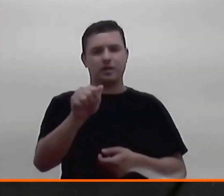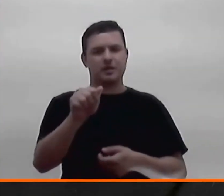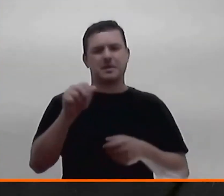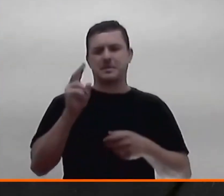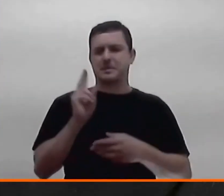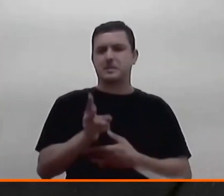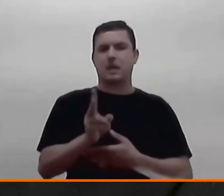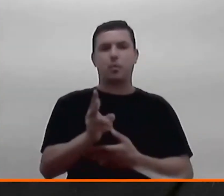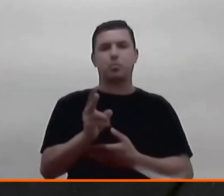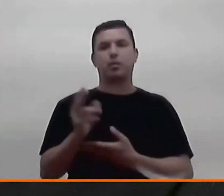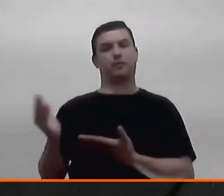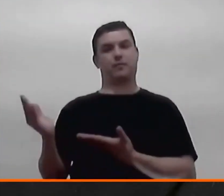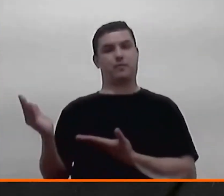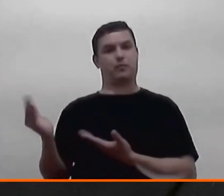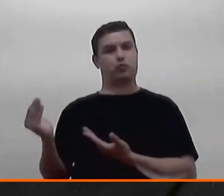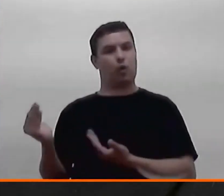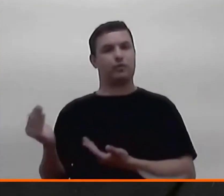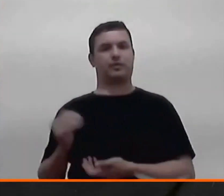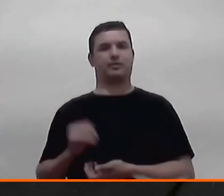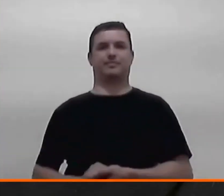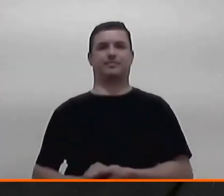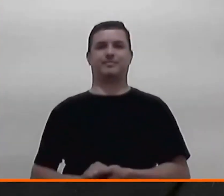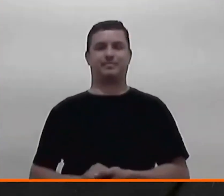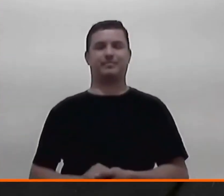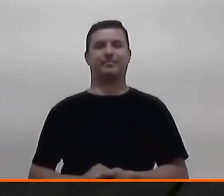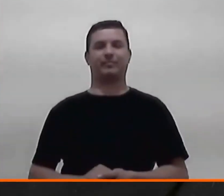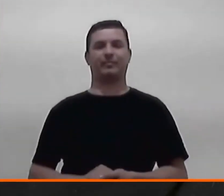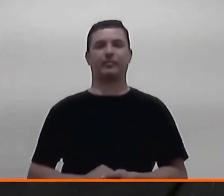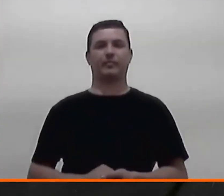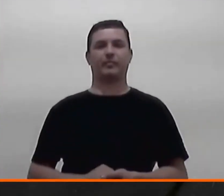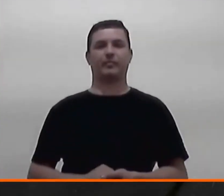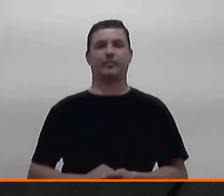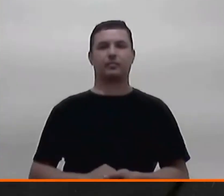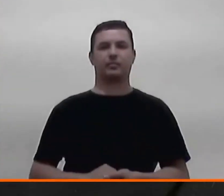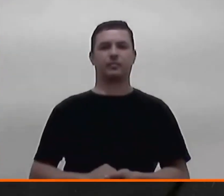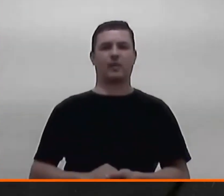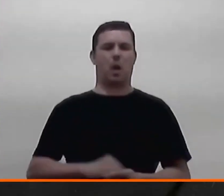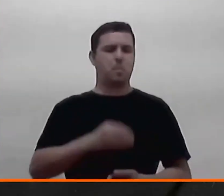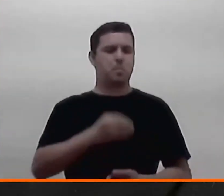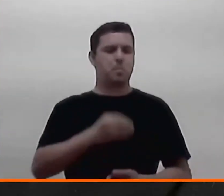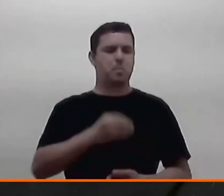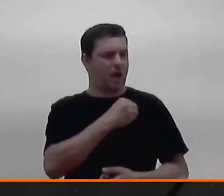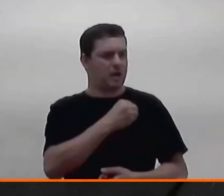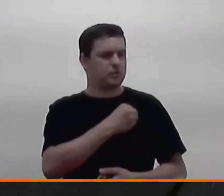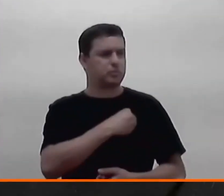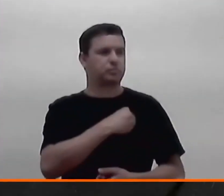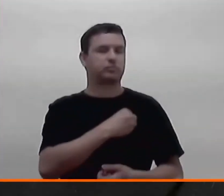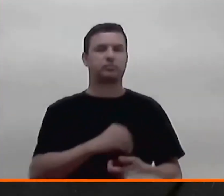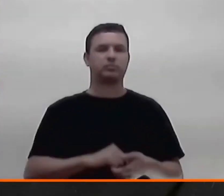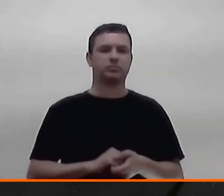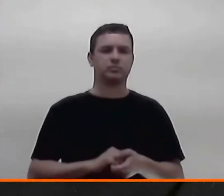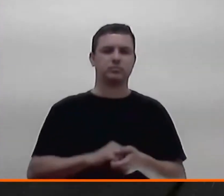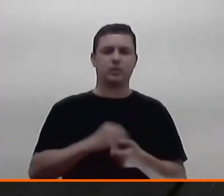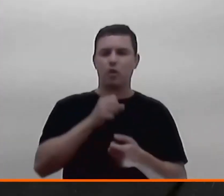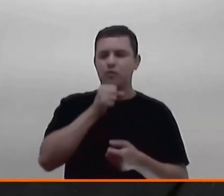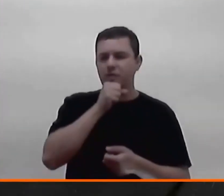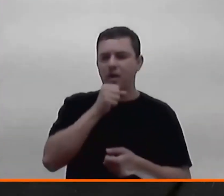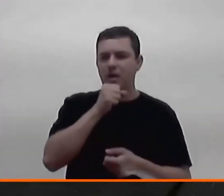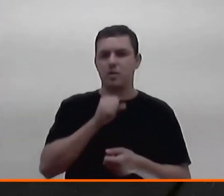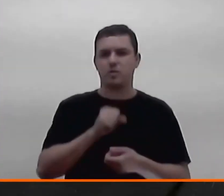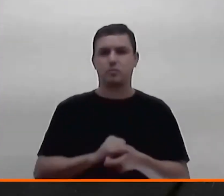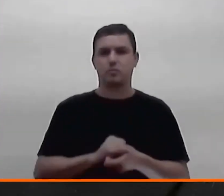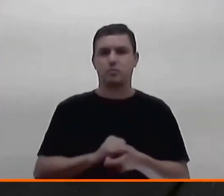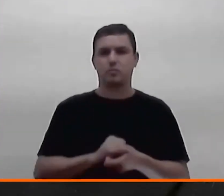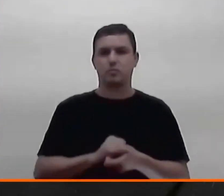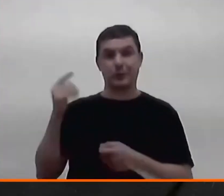Ó Senhor Jesus, pela velha criação. Então, irmãos, é o que o Senhor está fazendo